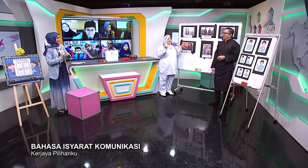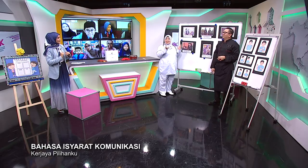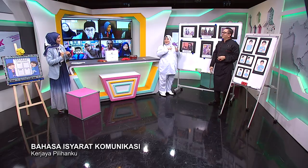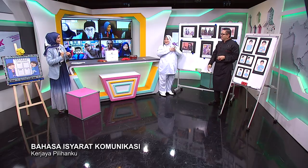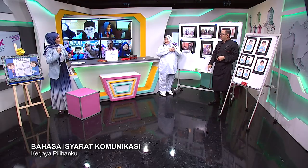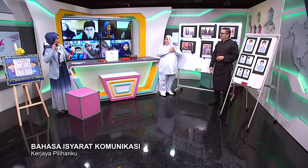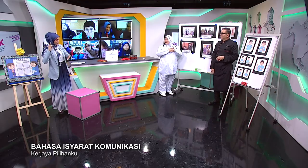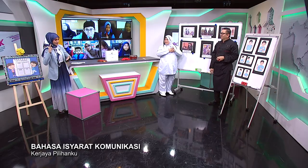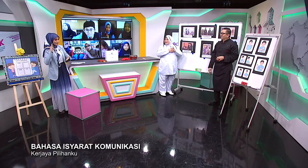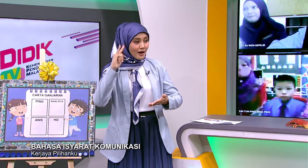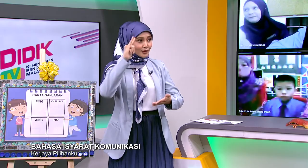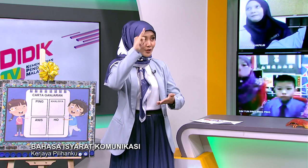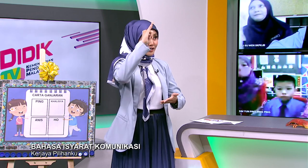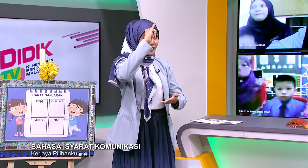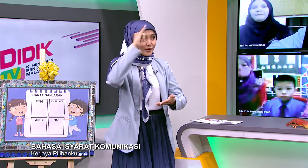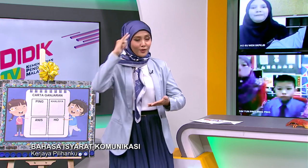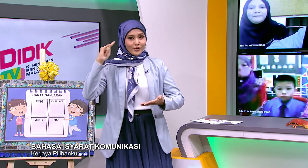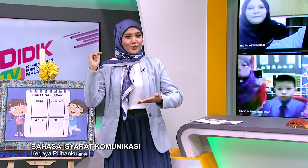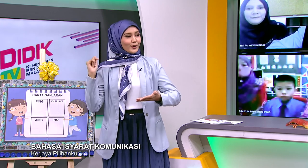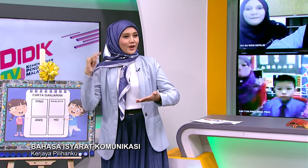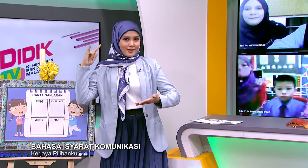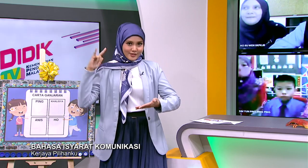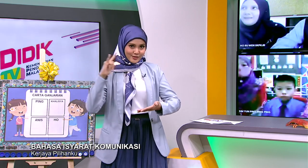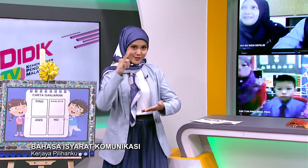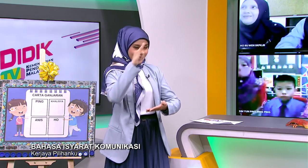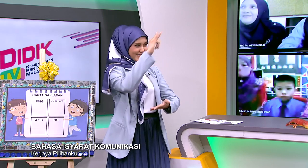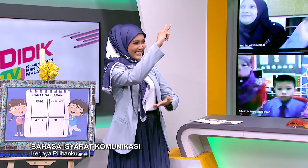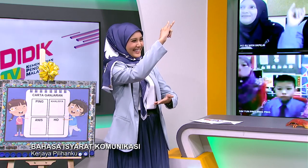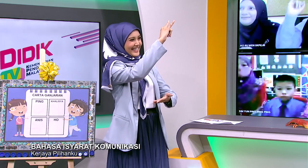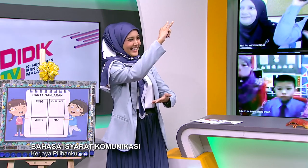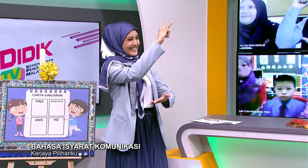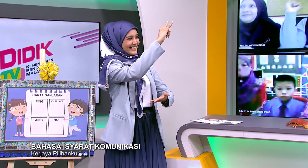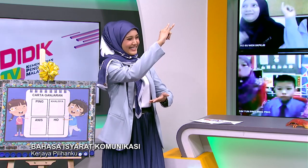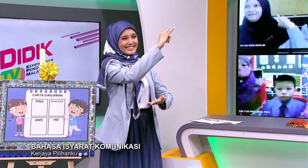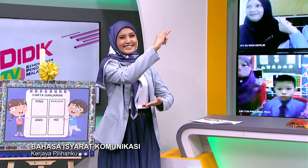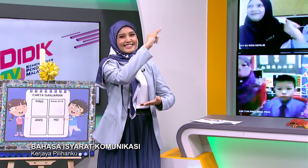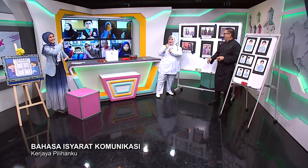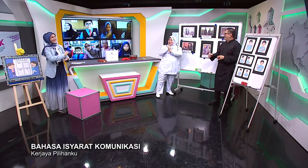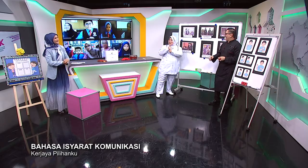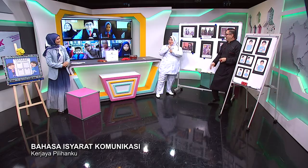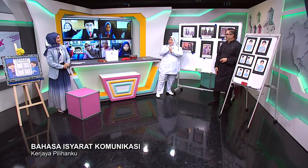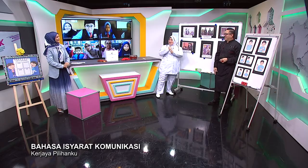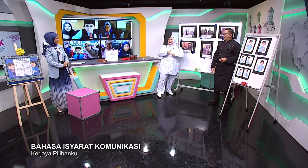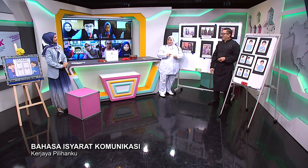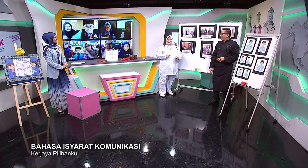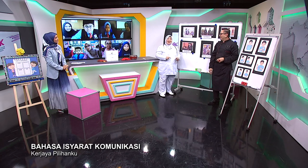yang naik kapal terbang tu kan, cikgu? Betul. Pandai, Mira. Ya,